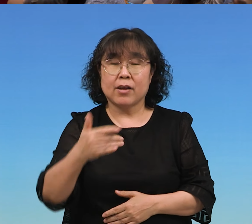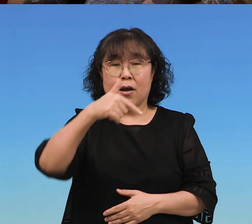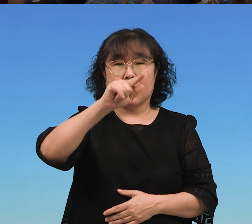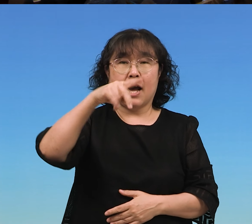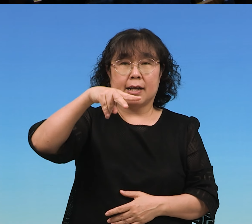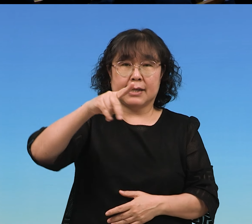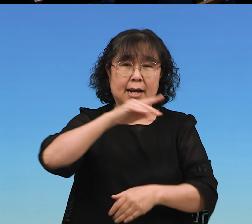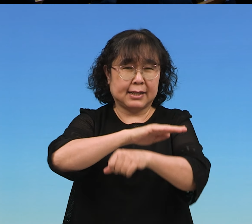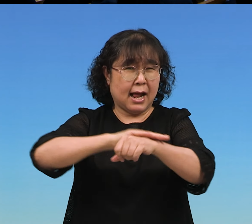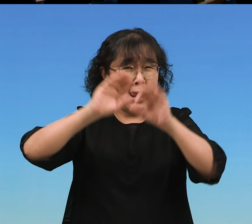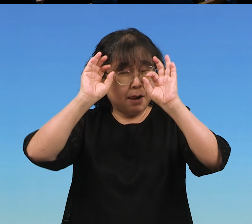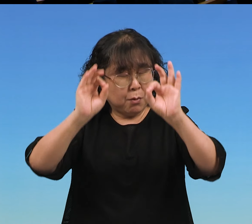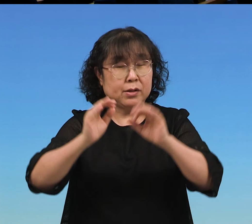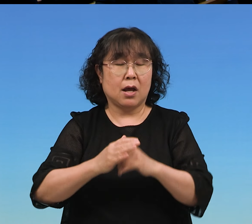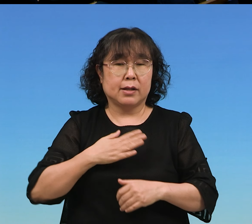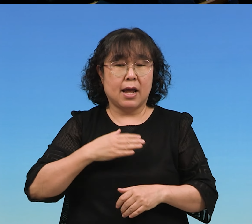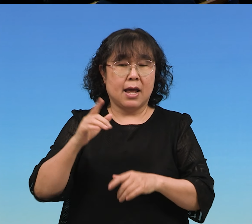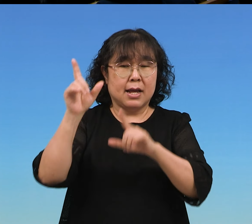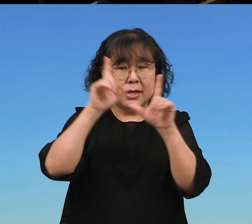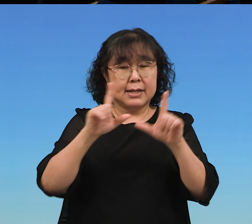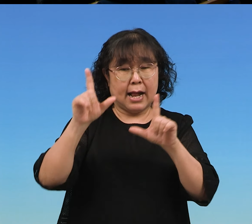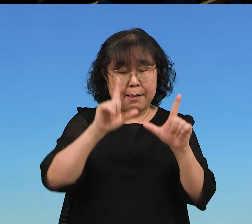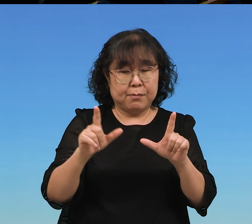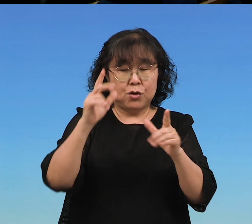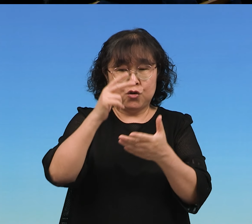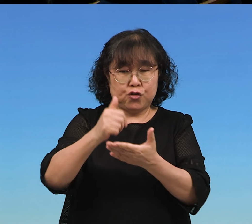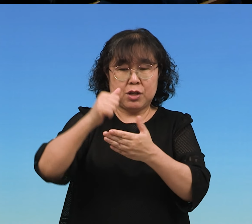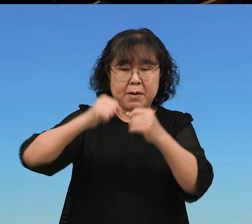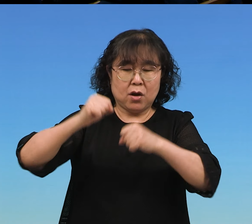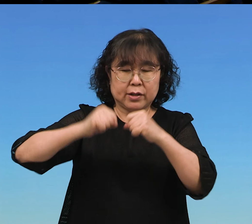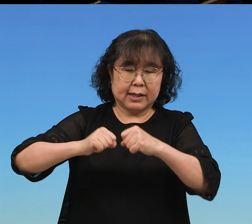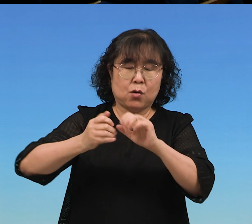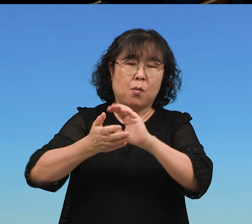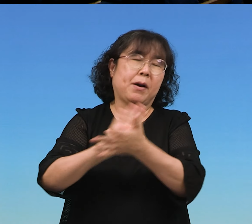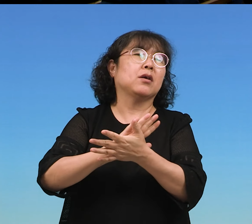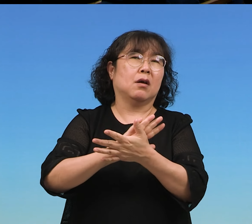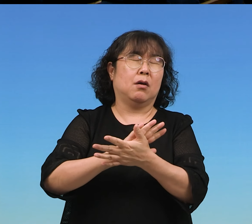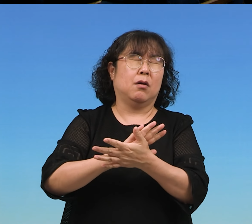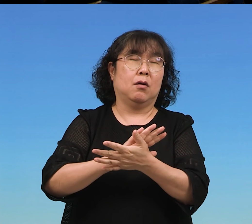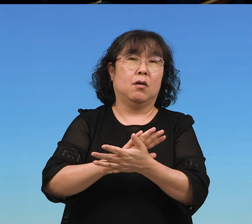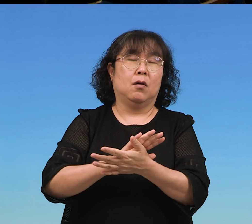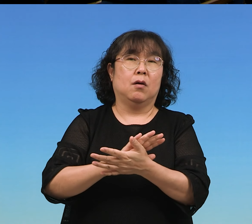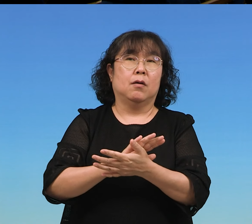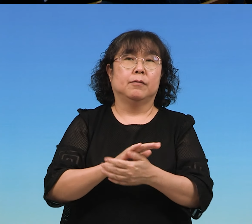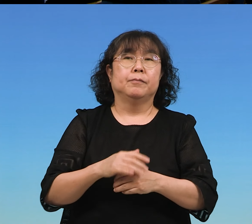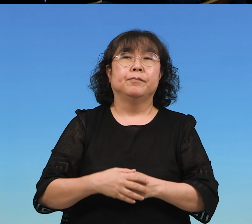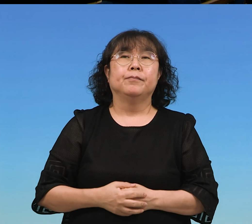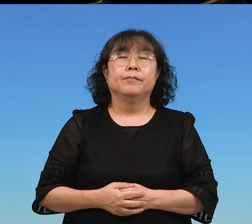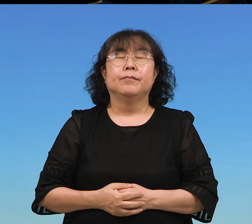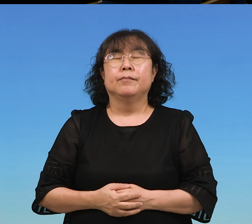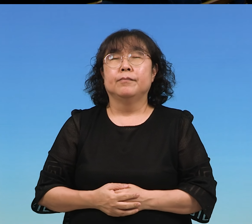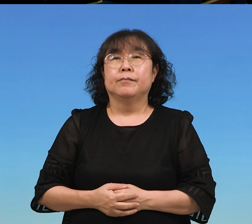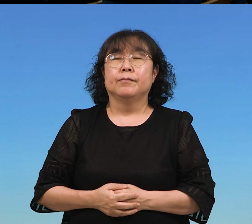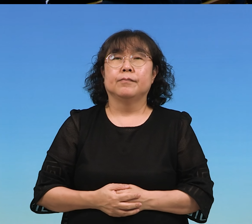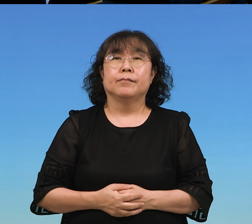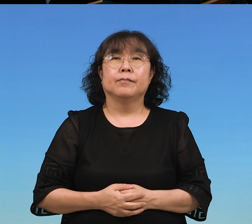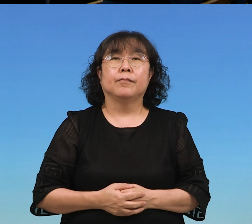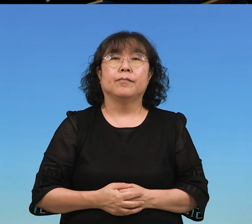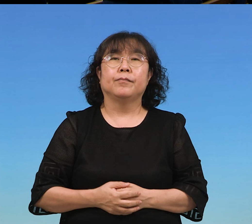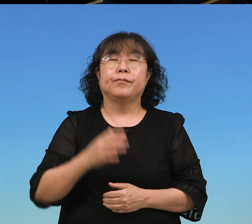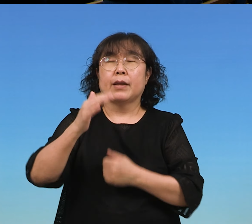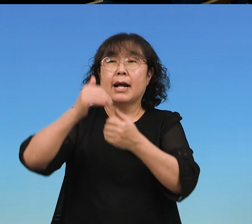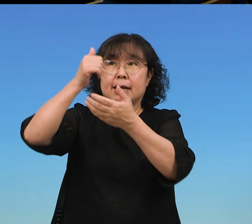시작하네. 여러분 화면에 나오는 저 가사 한번 주목해 보십시오. 내 삶은 주의 역사가 되고 내 삶은